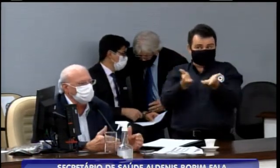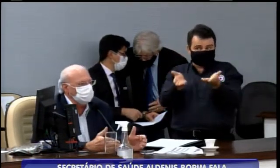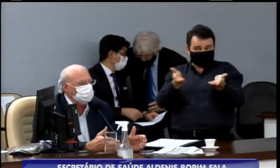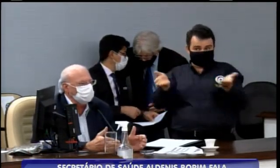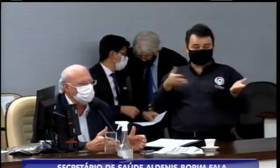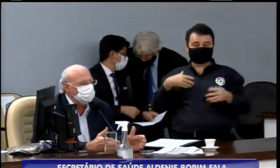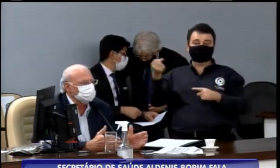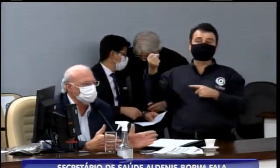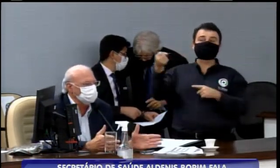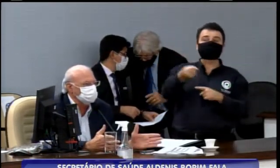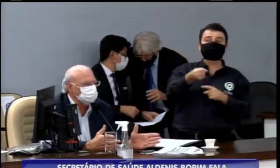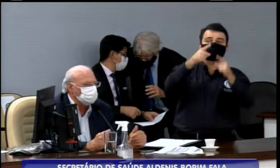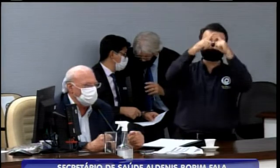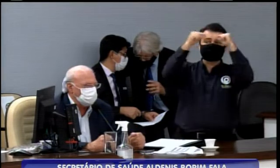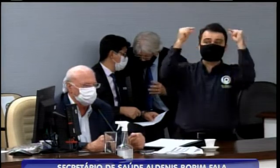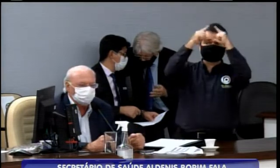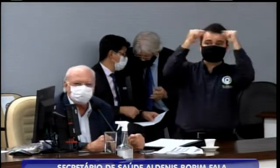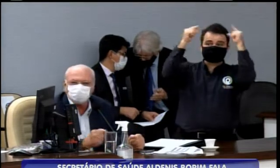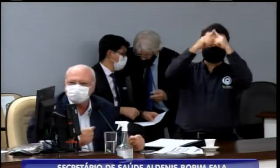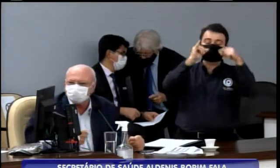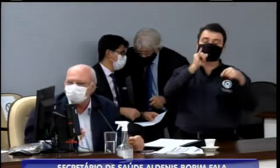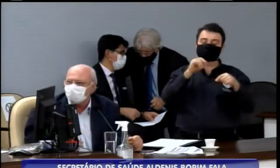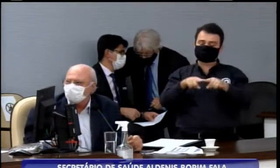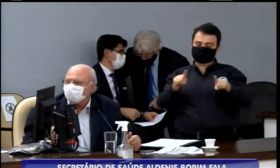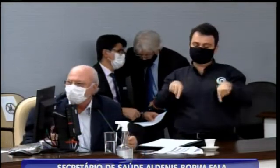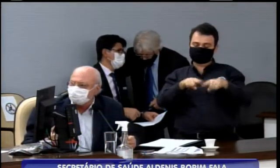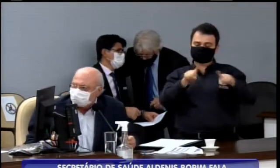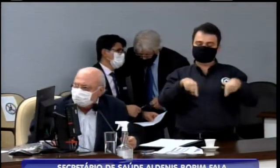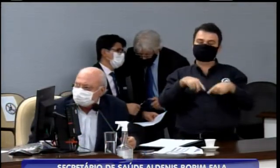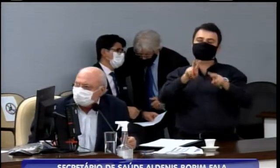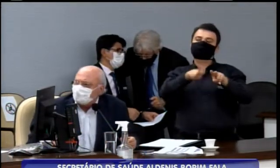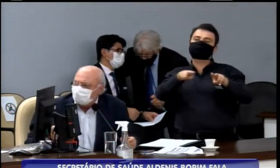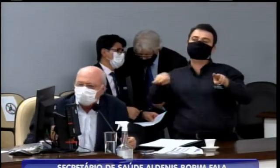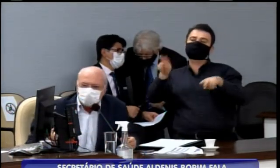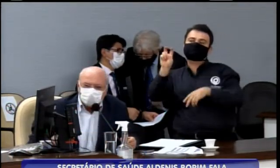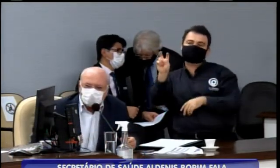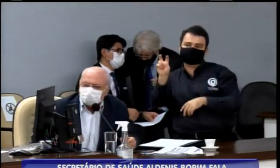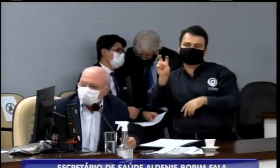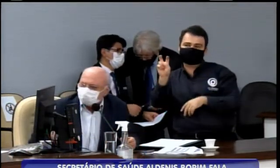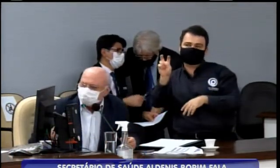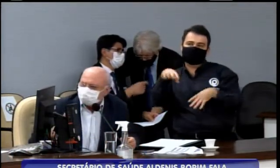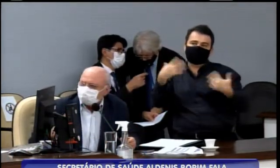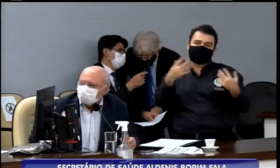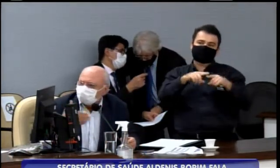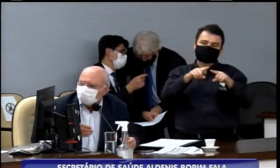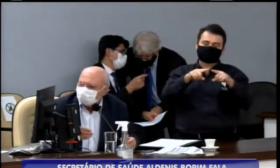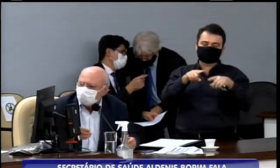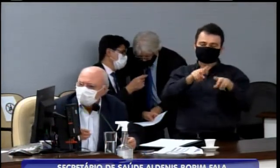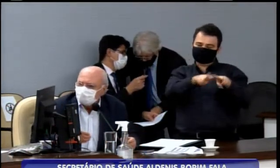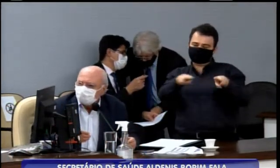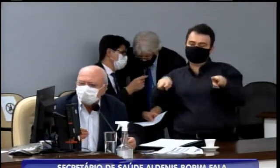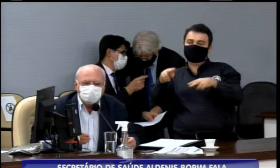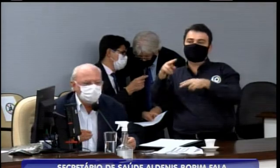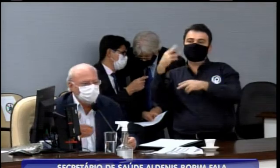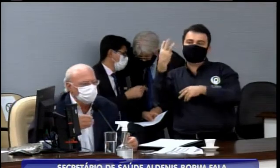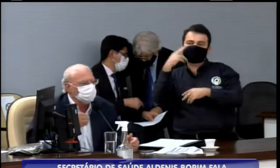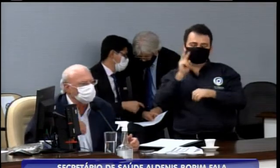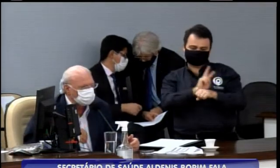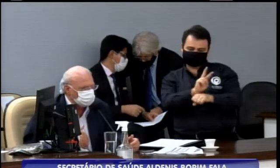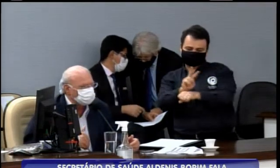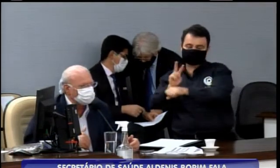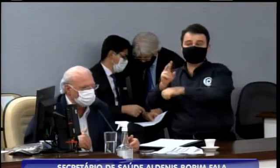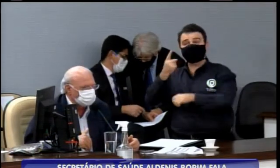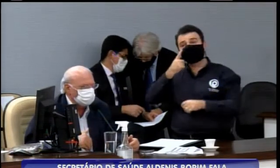enfermeiro para 5 quartos, o outro coloca para 3, ele terá uma pontuação maior do que aquele